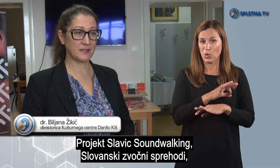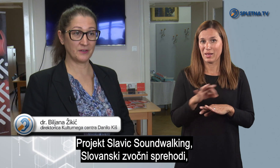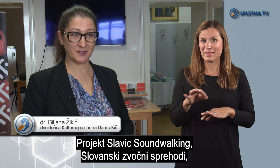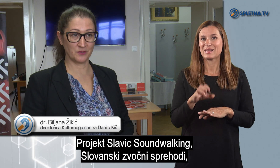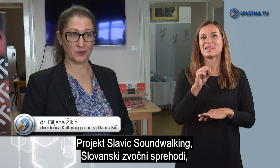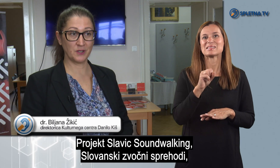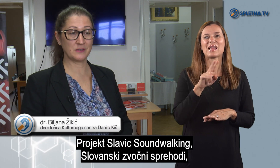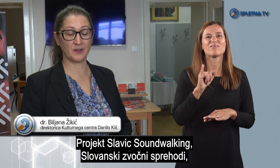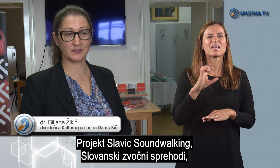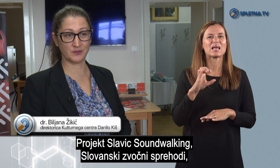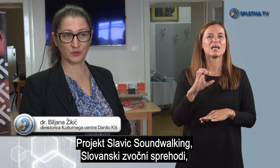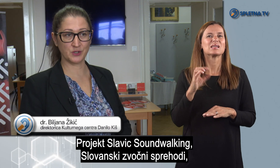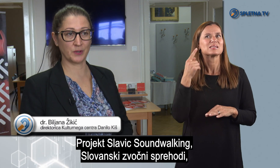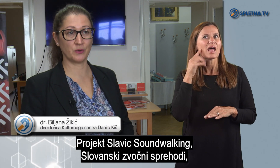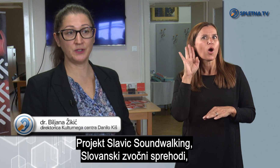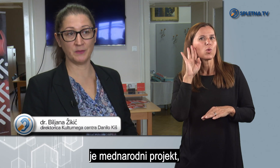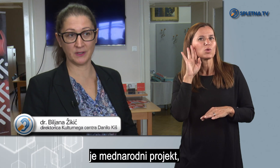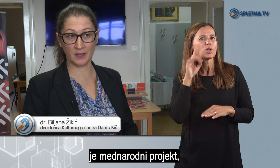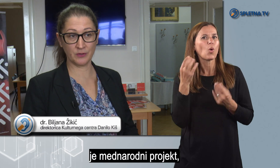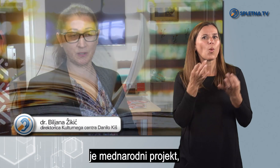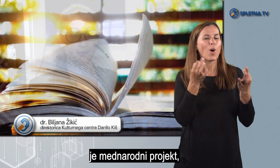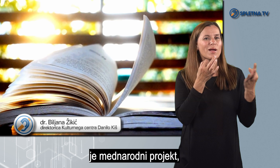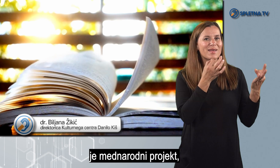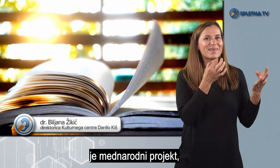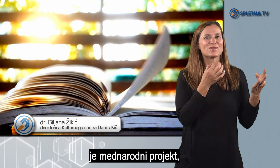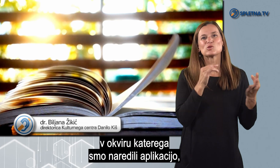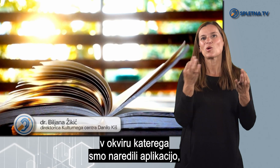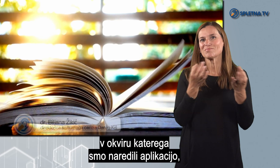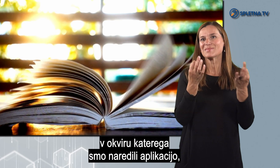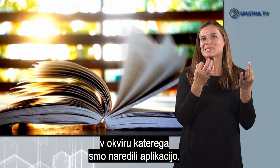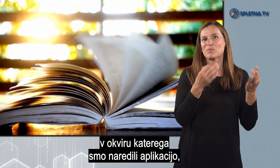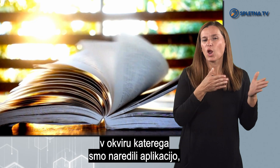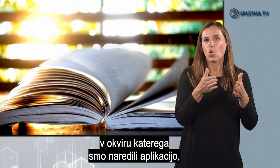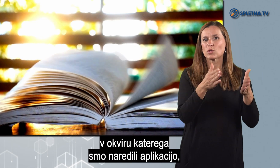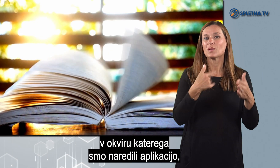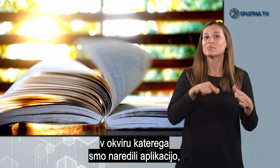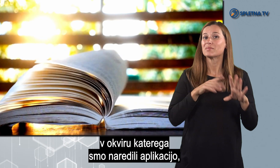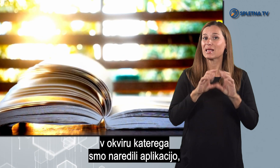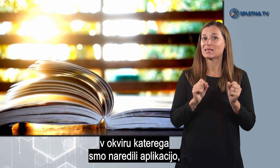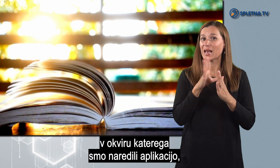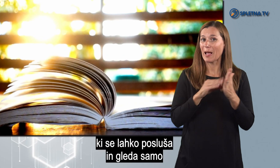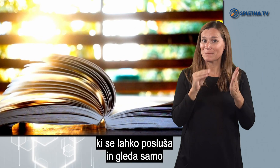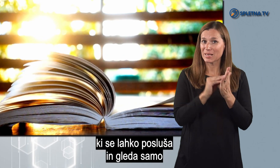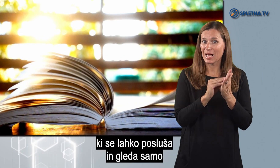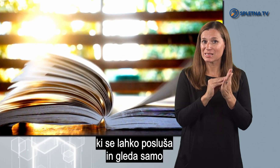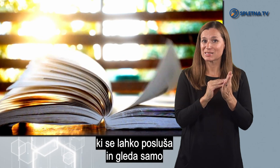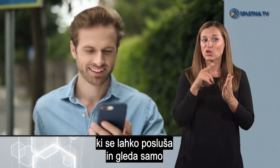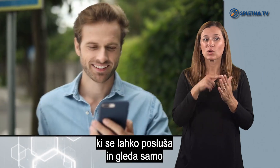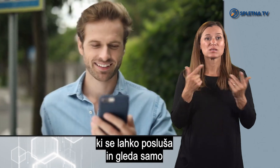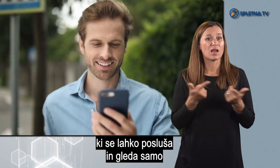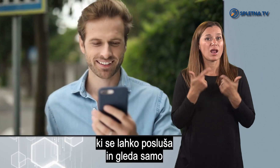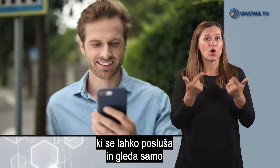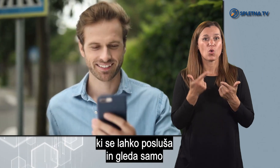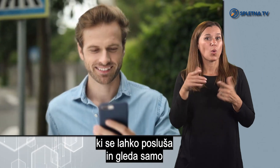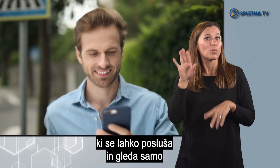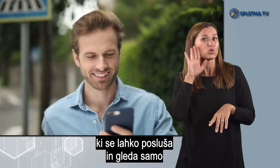Projekt Slavic Soundwalking, Slovanski zvočni sprehodi, je mednarodni projekt, v okviru katerega smo naredili aplikacijo, ki se